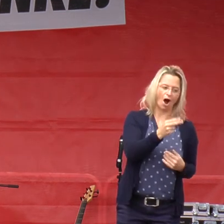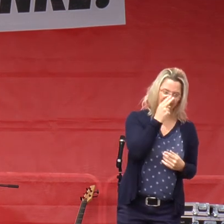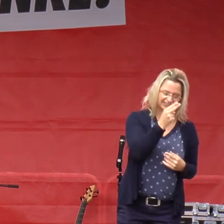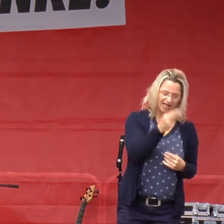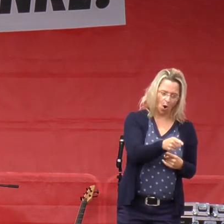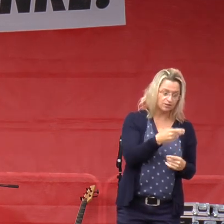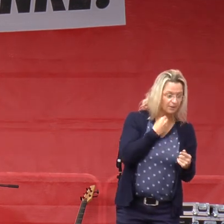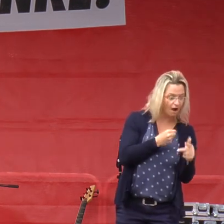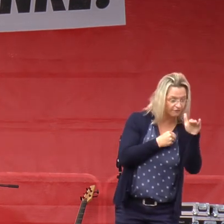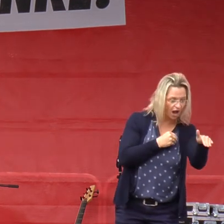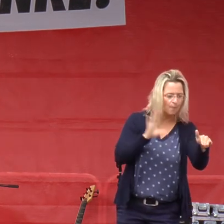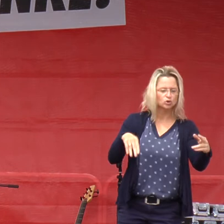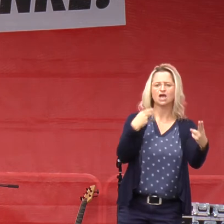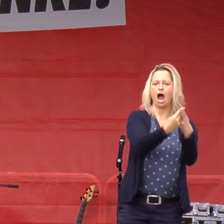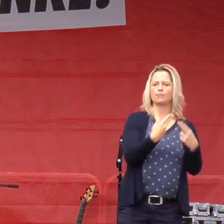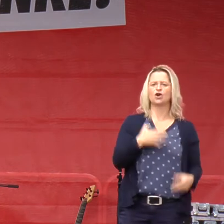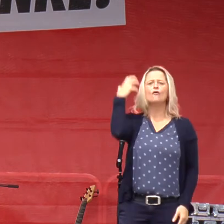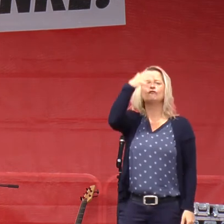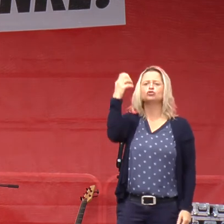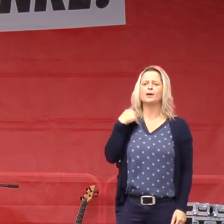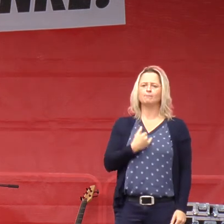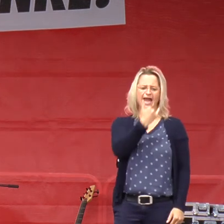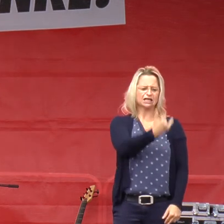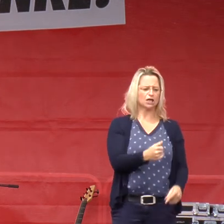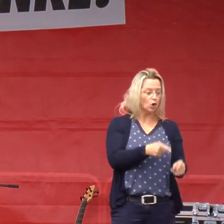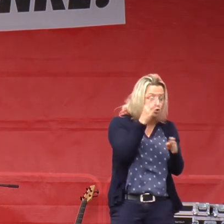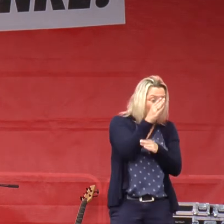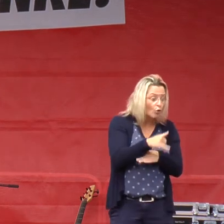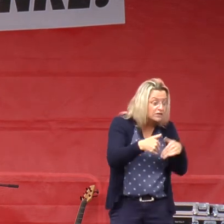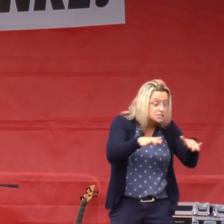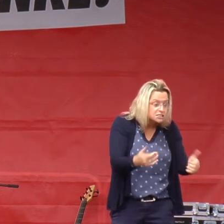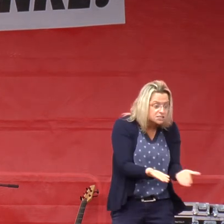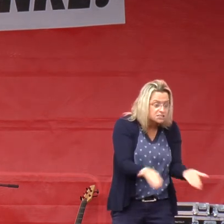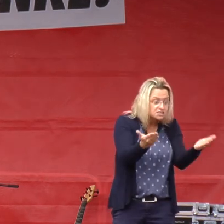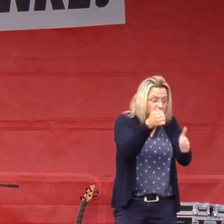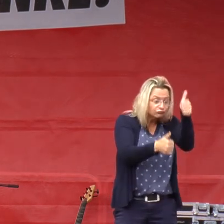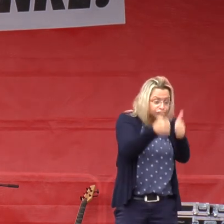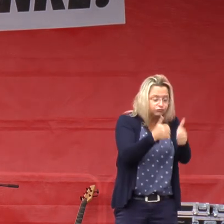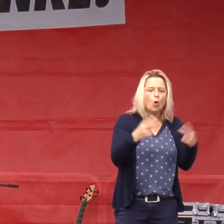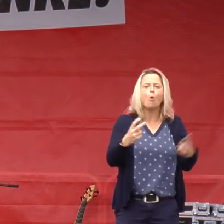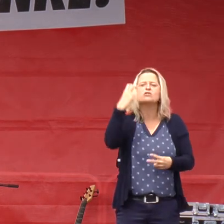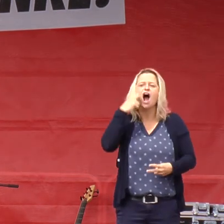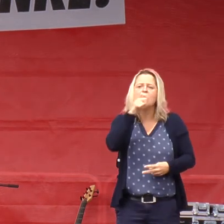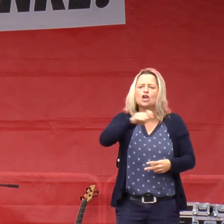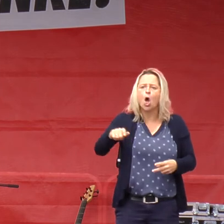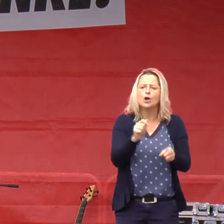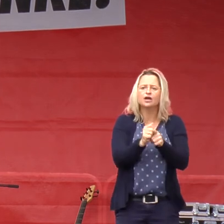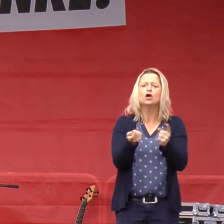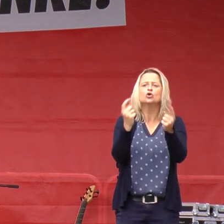gearbeitet werden. Ich will nicht, dass mein Kind wettbewerbsfähig erzogen wird und dass Kranke und Alte profitorientiert